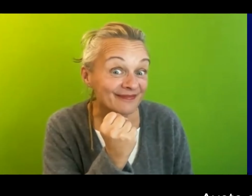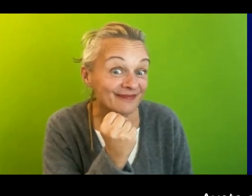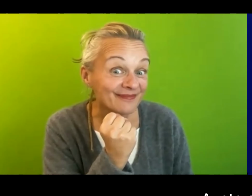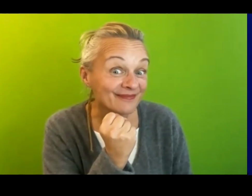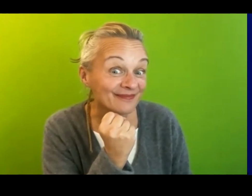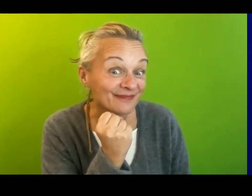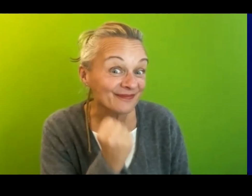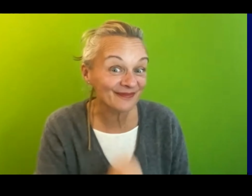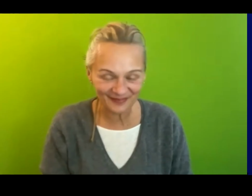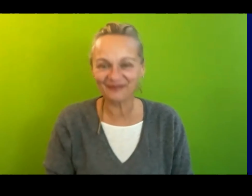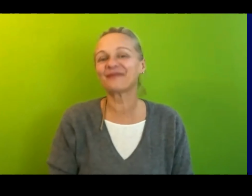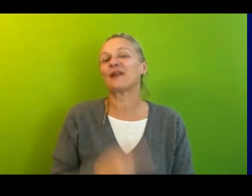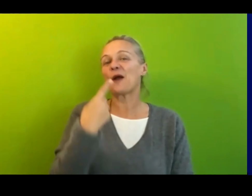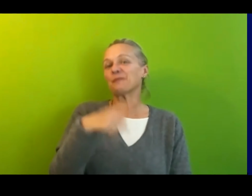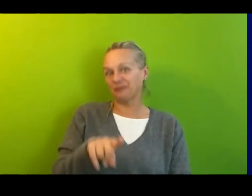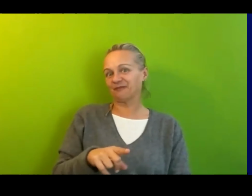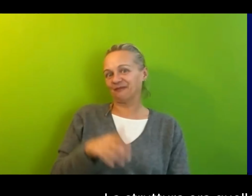Avete capito?